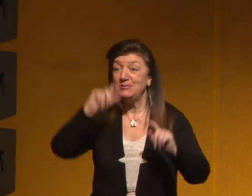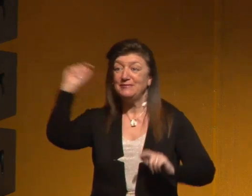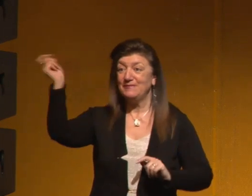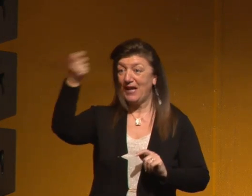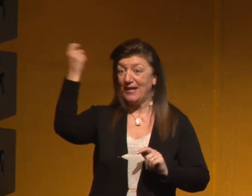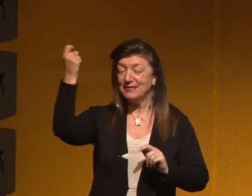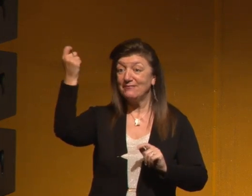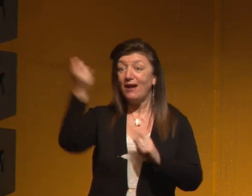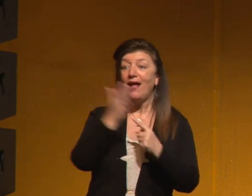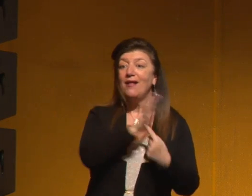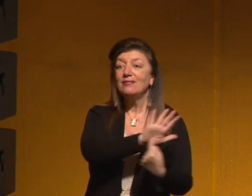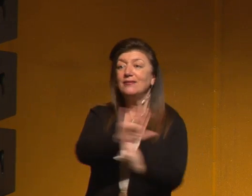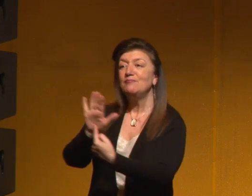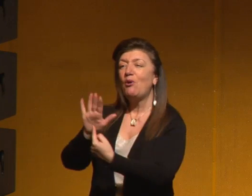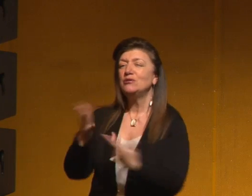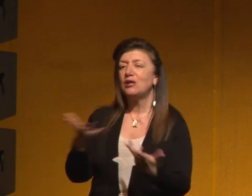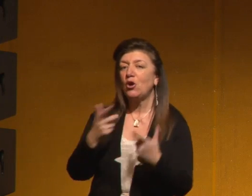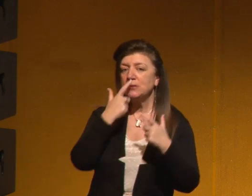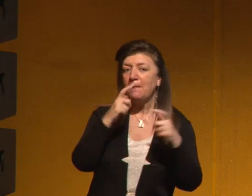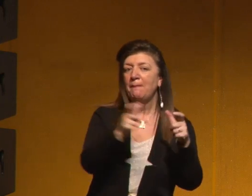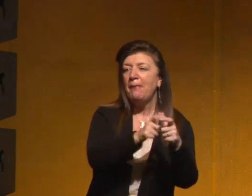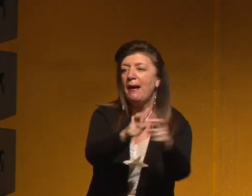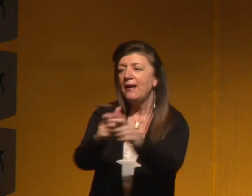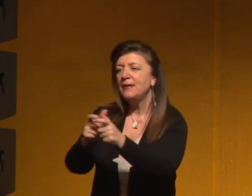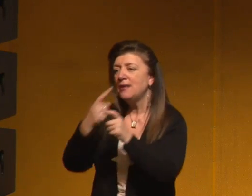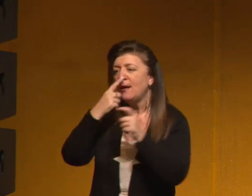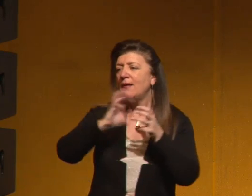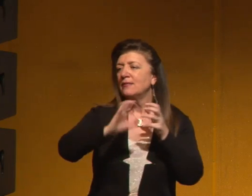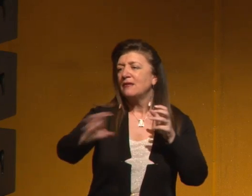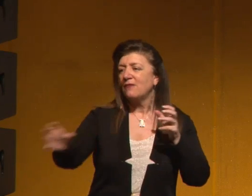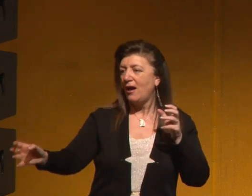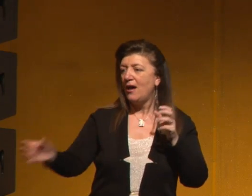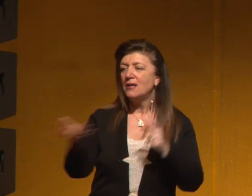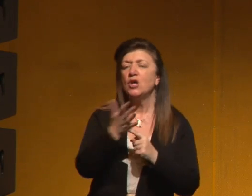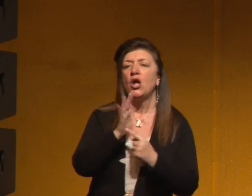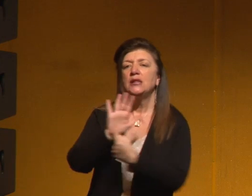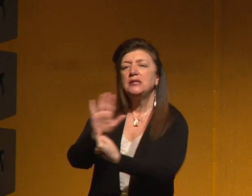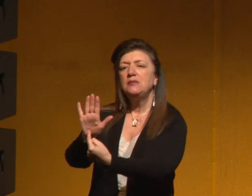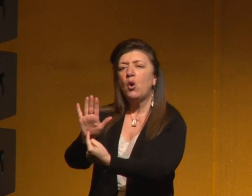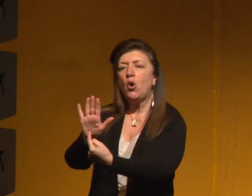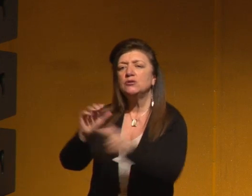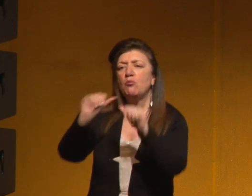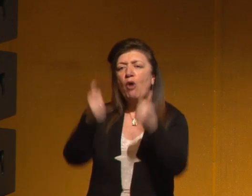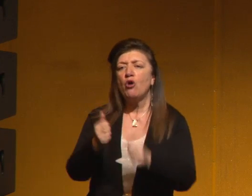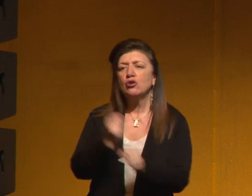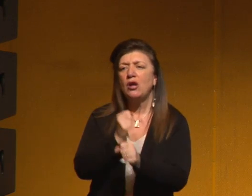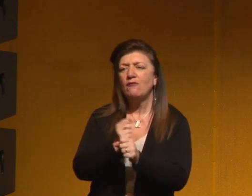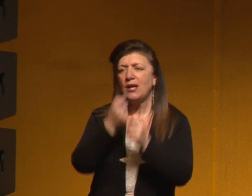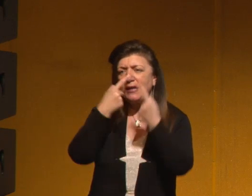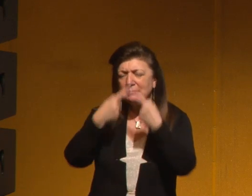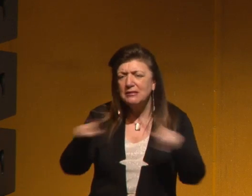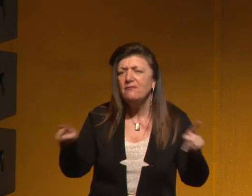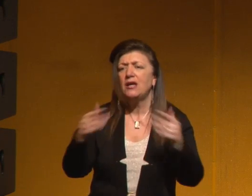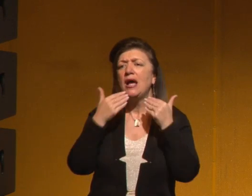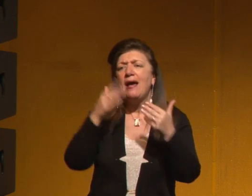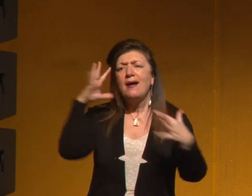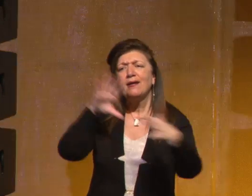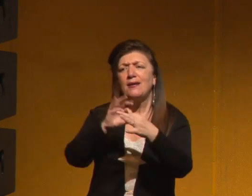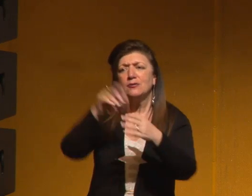differente che vogliono grazie alla cultura a mostrarci un modo di lavorare differente